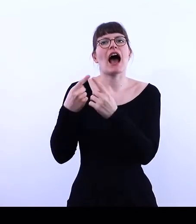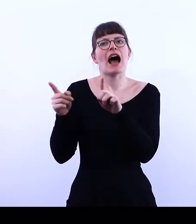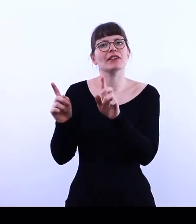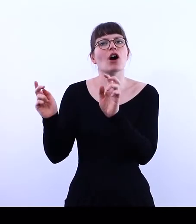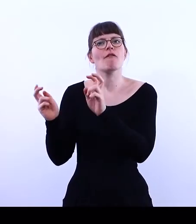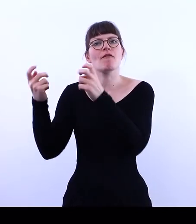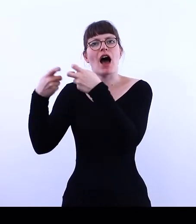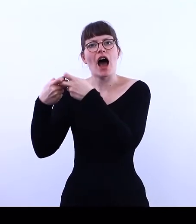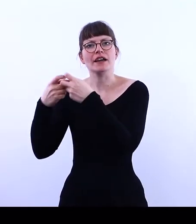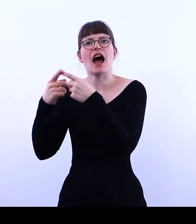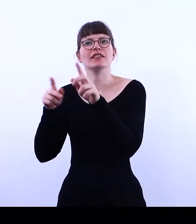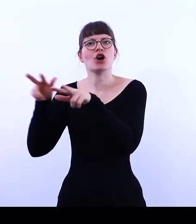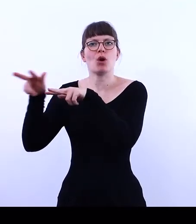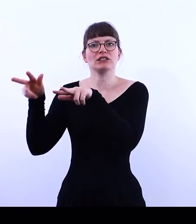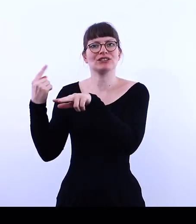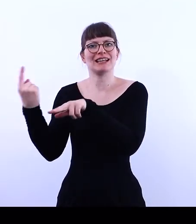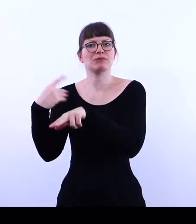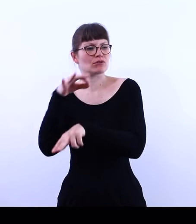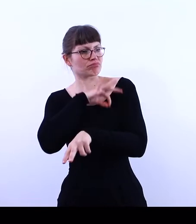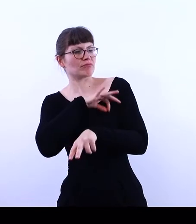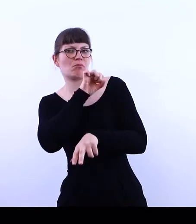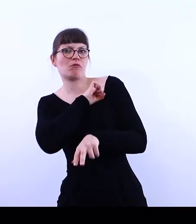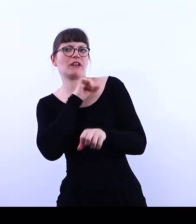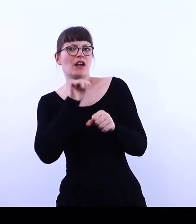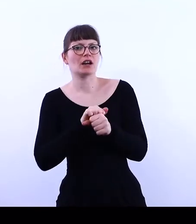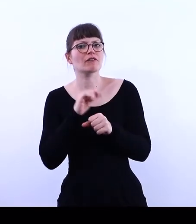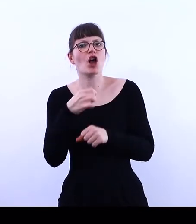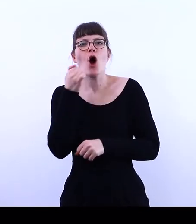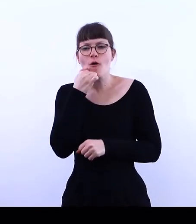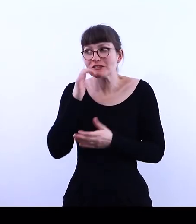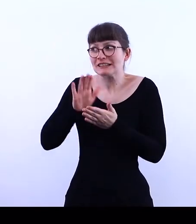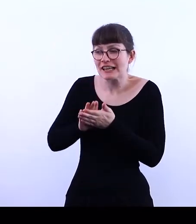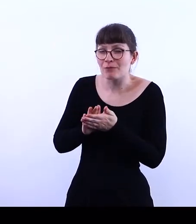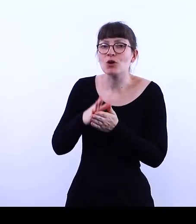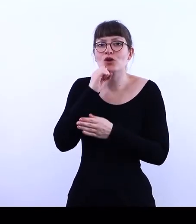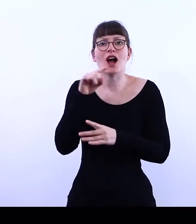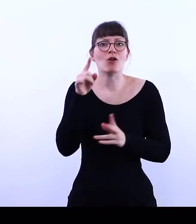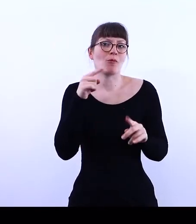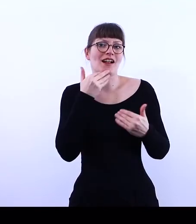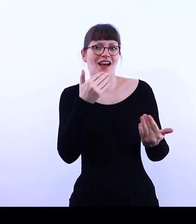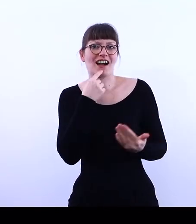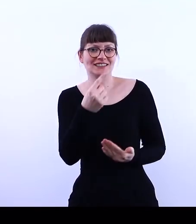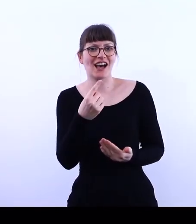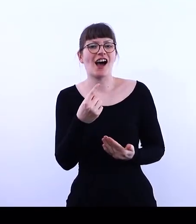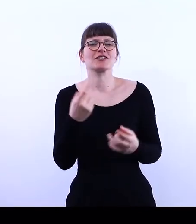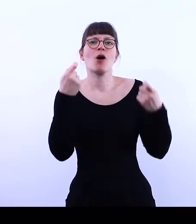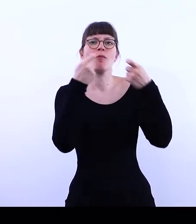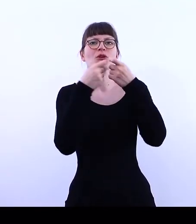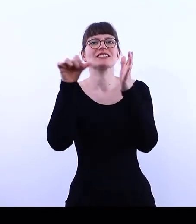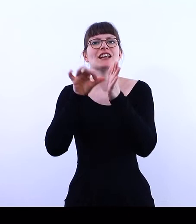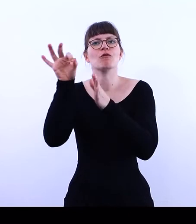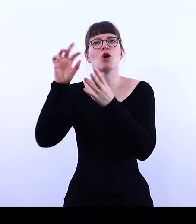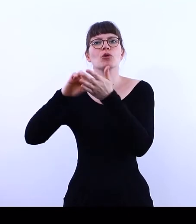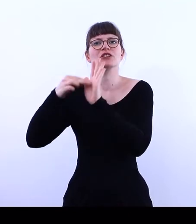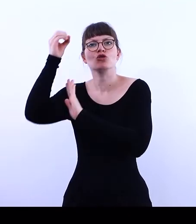davon profitieren können. Und genau, hoffen, dass das so der Fall ist. Ich möchte mich ja nochmal bedanken bei der Bundeszentrale für politische